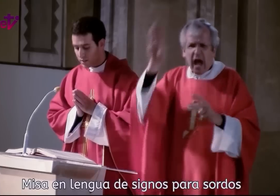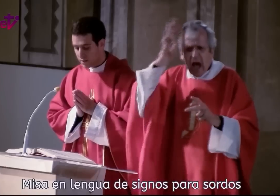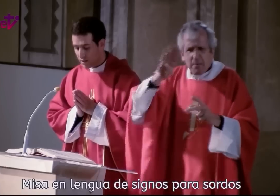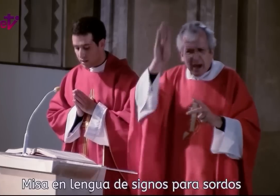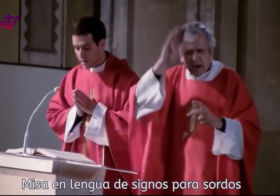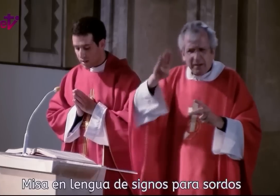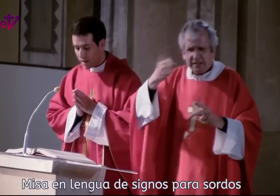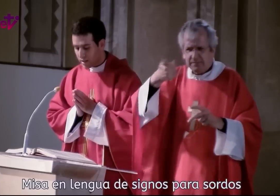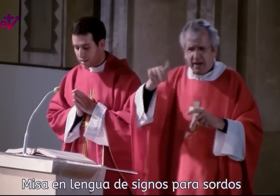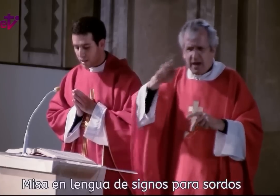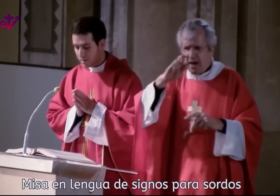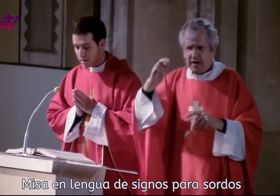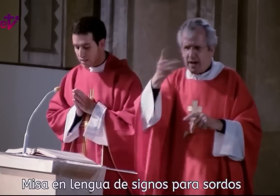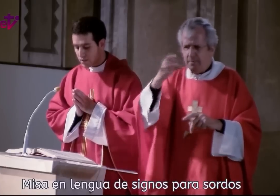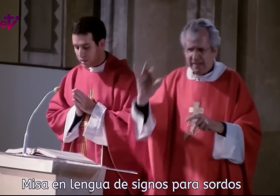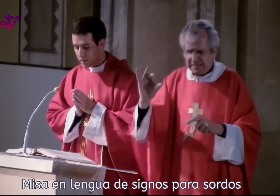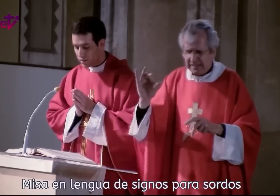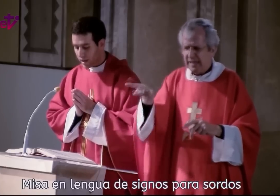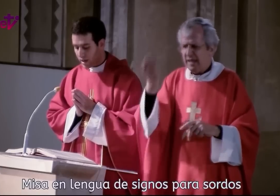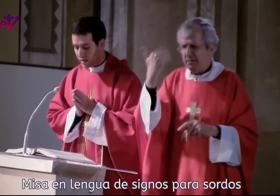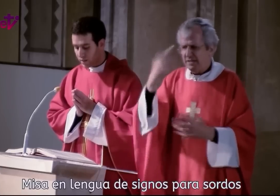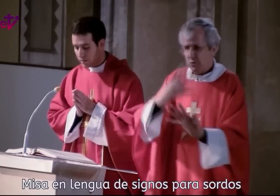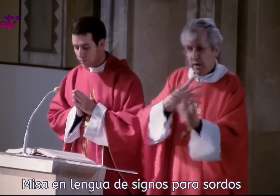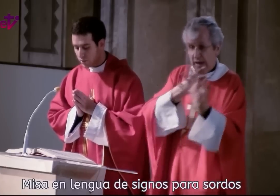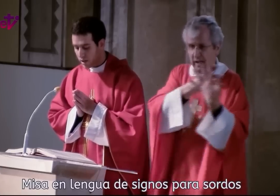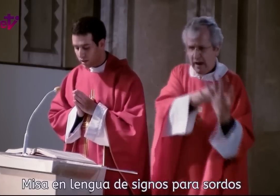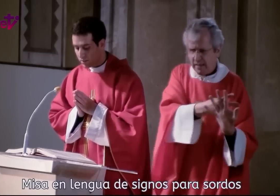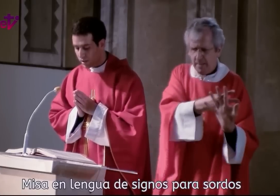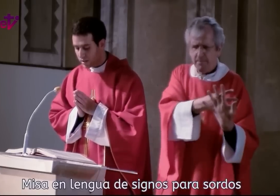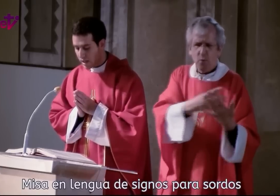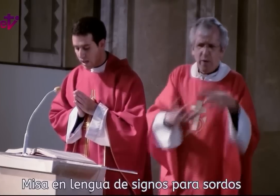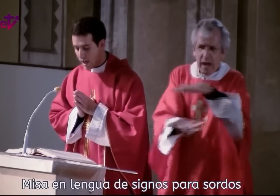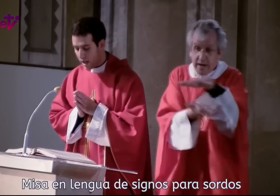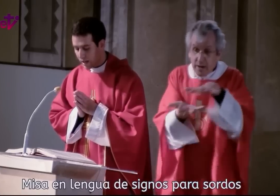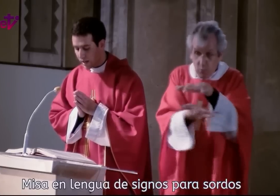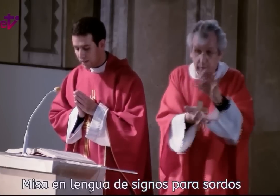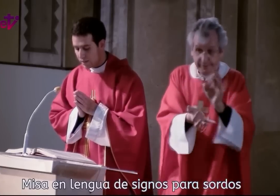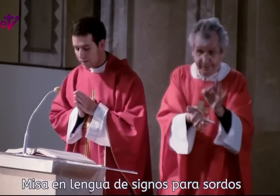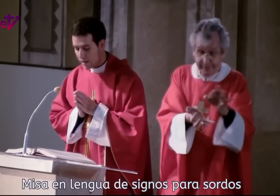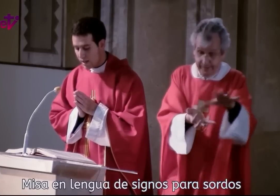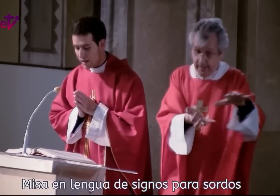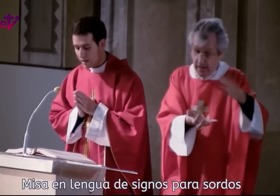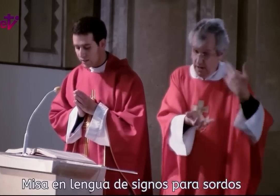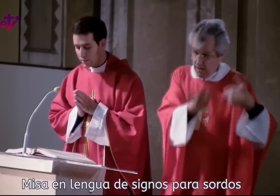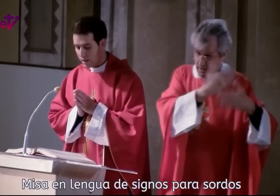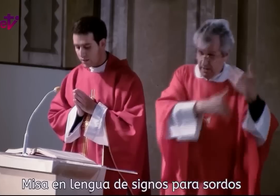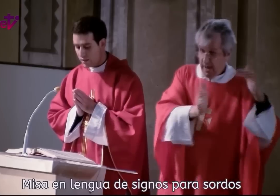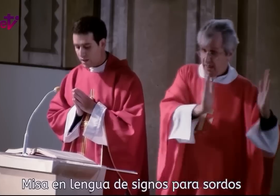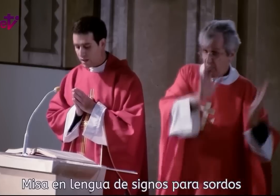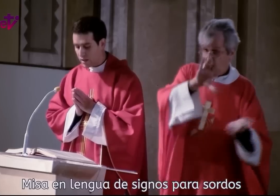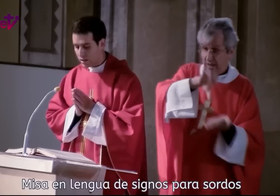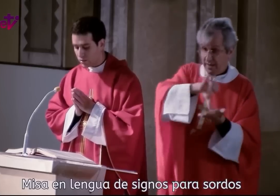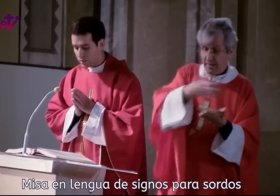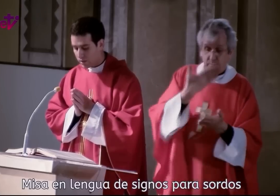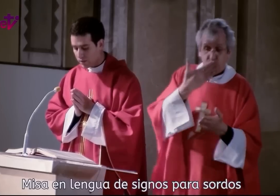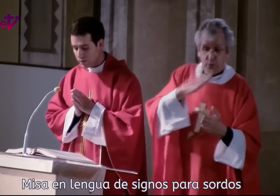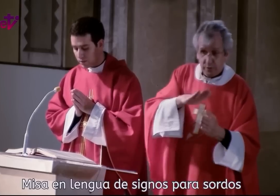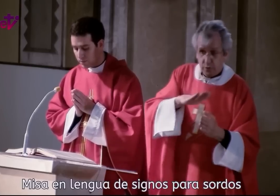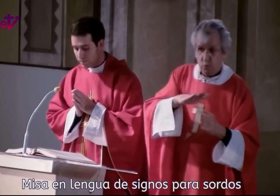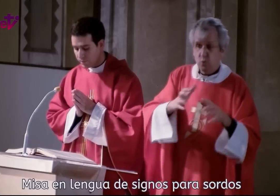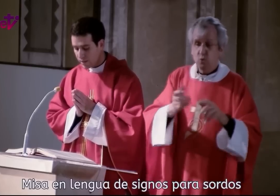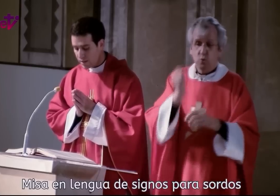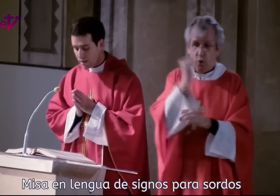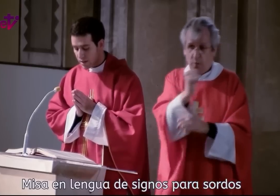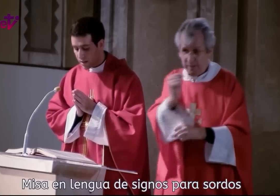Barrabás». Este había sido metido en la cárcel por una revuelta acaecida en la ciudad y un